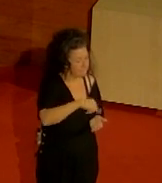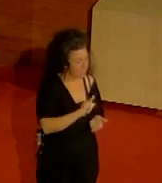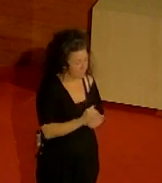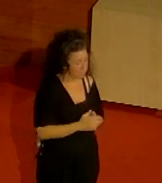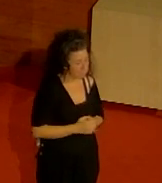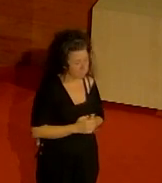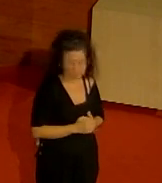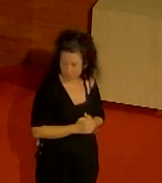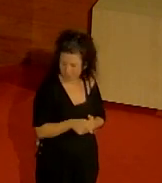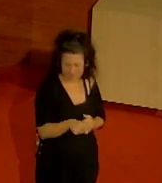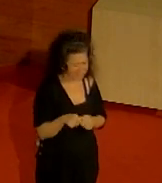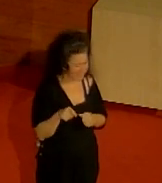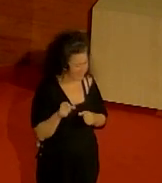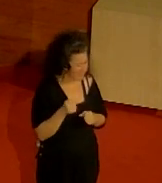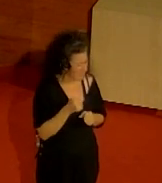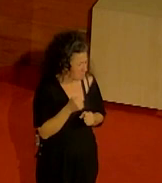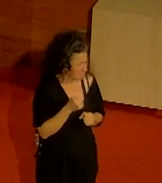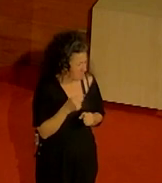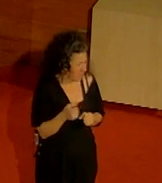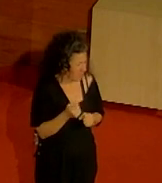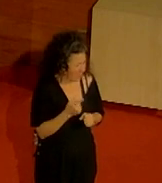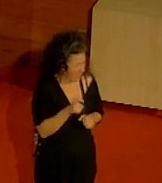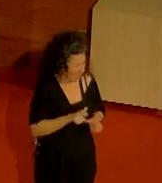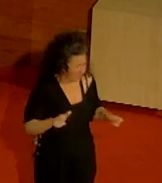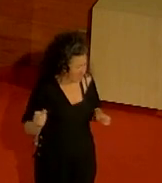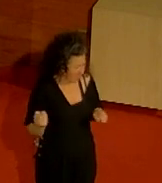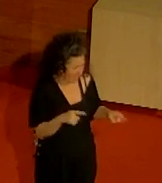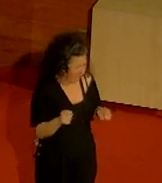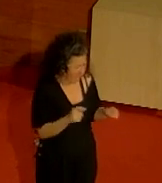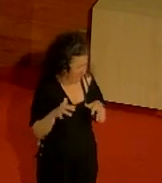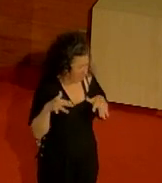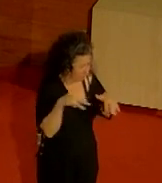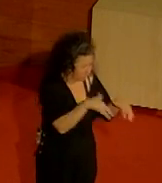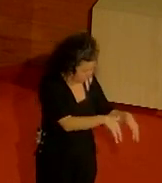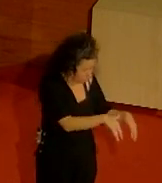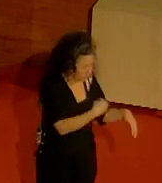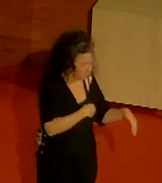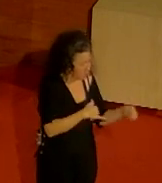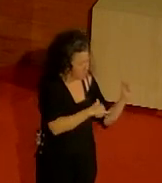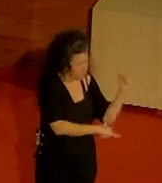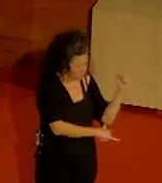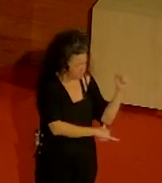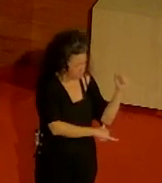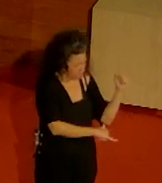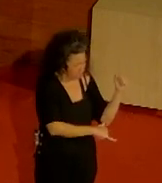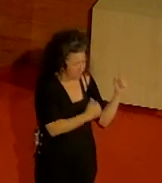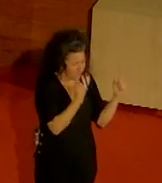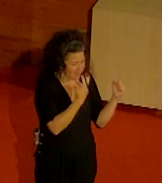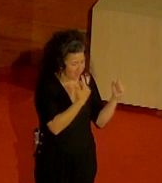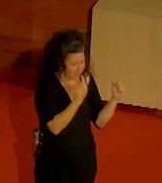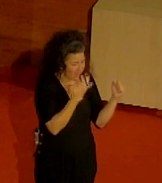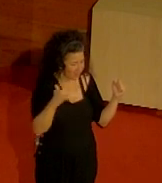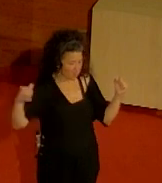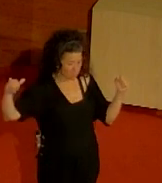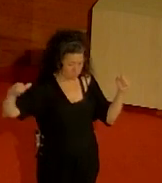Se agolparon miles y miles de personas desplazadas en el mismo aeropuerto, o sea, fuera. Recuerdo que además invadían la pista de